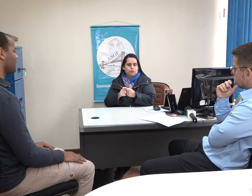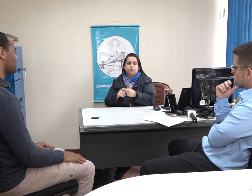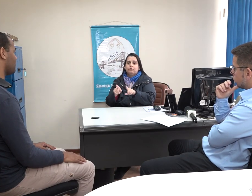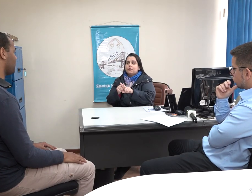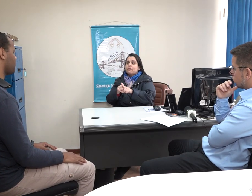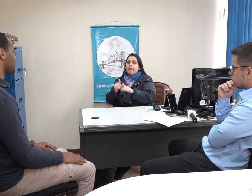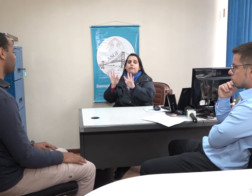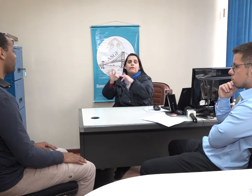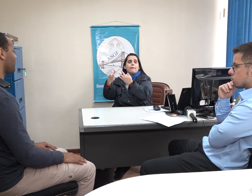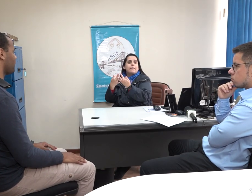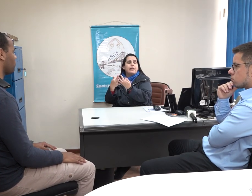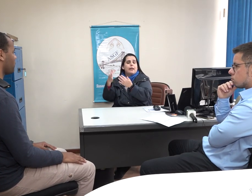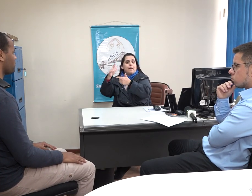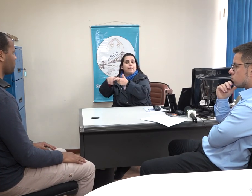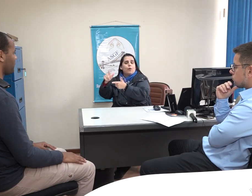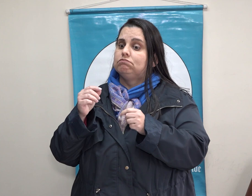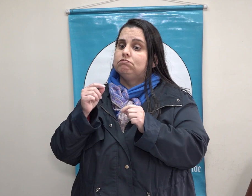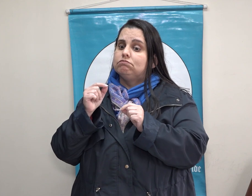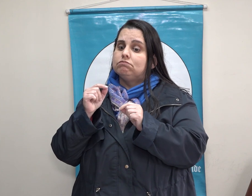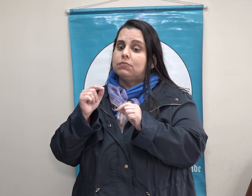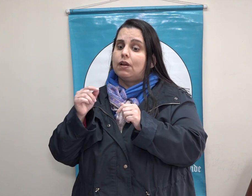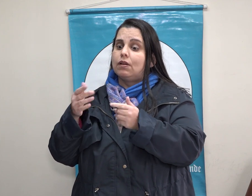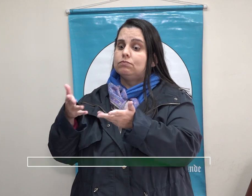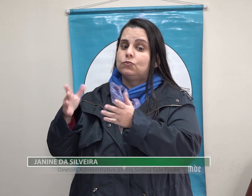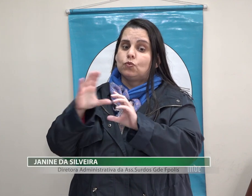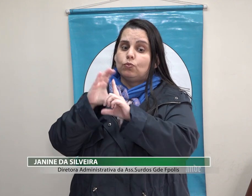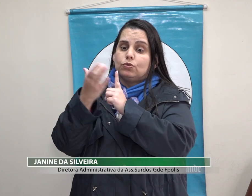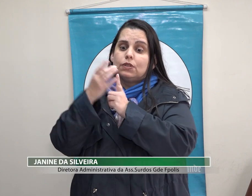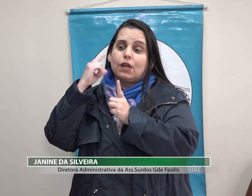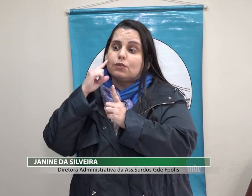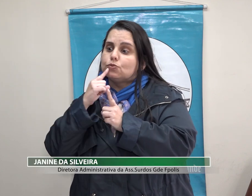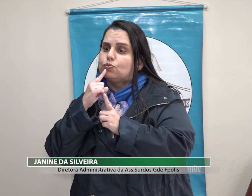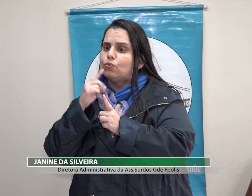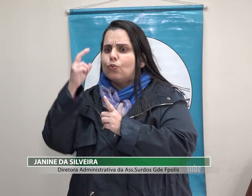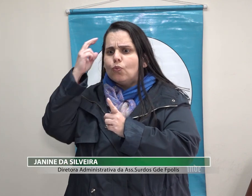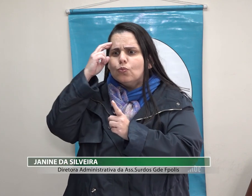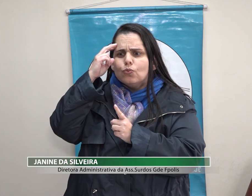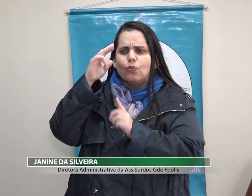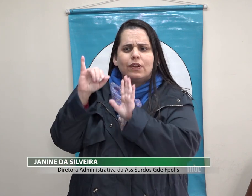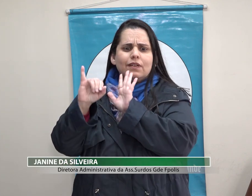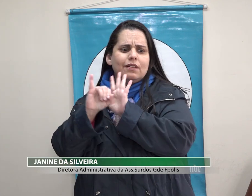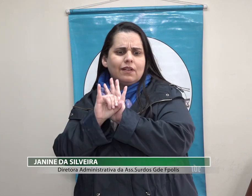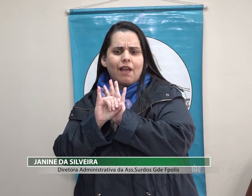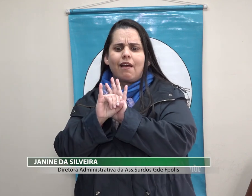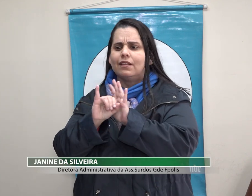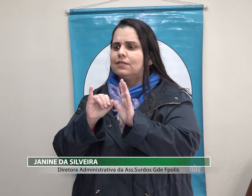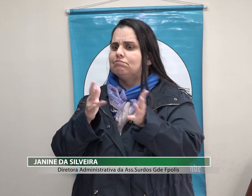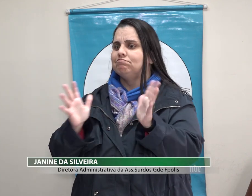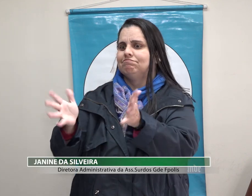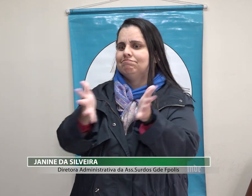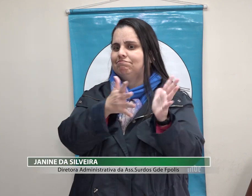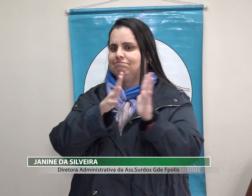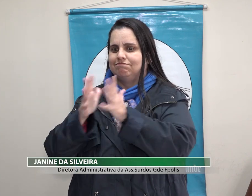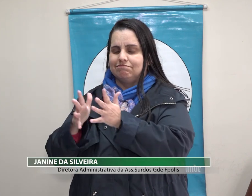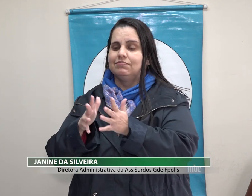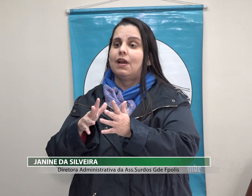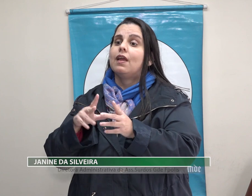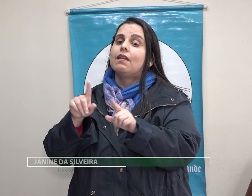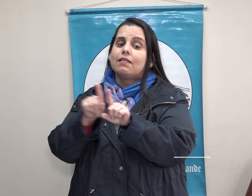na qual atua há 15 anos fiquei muito admirado com a comunidade surda não com a cultura com a identidade com tudo